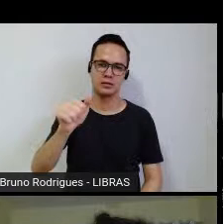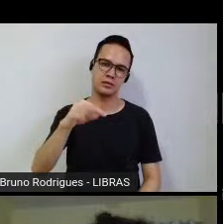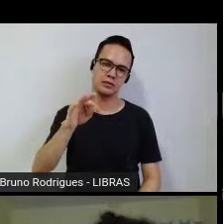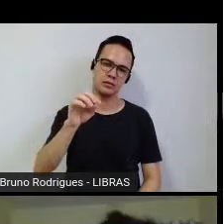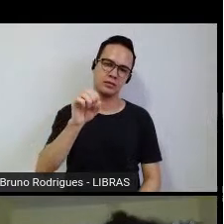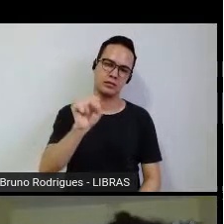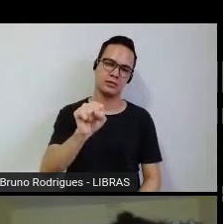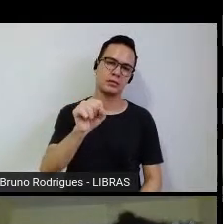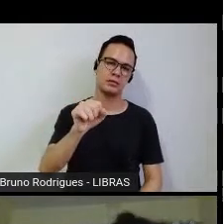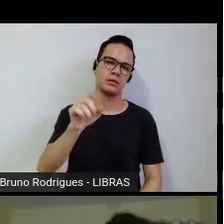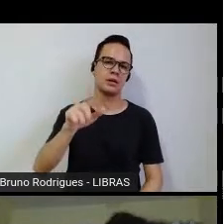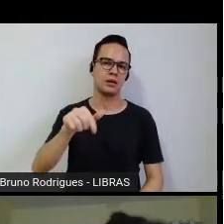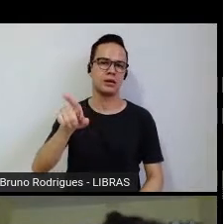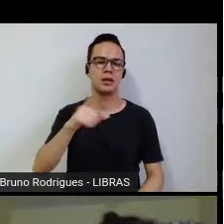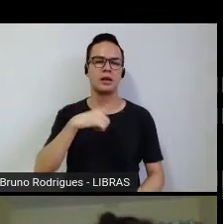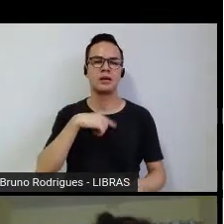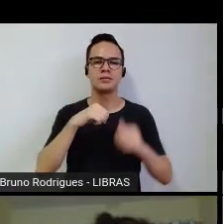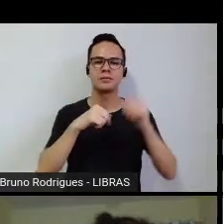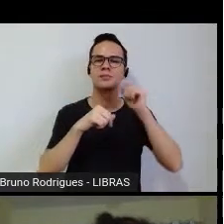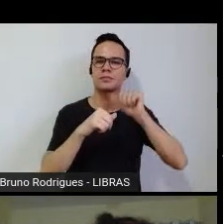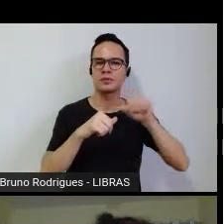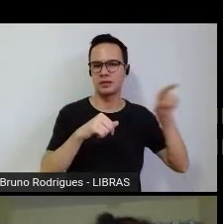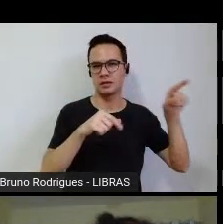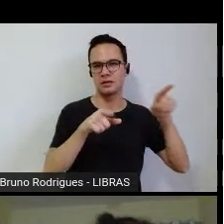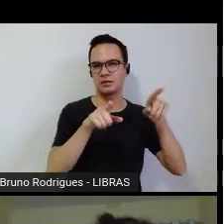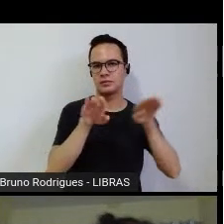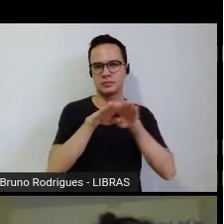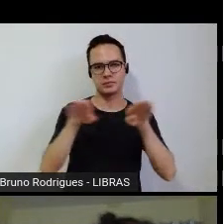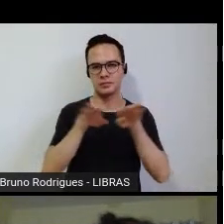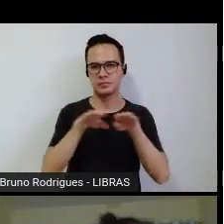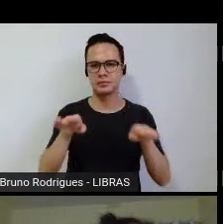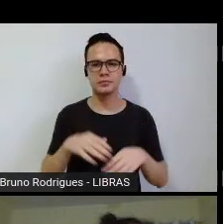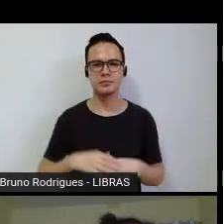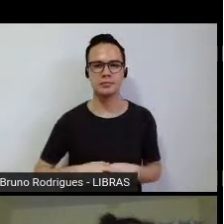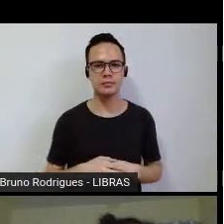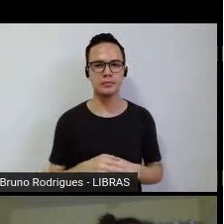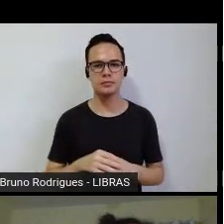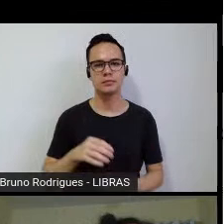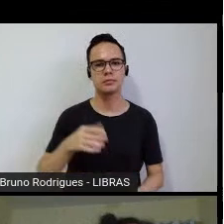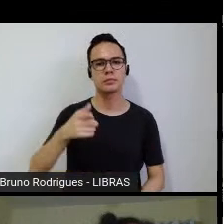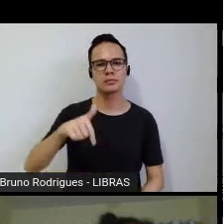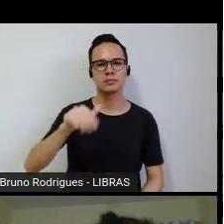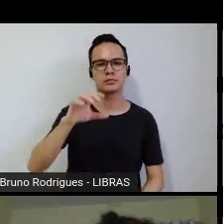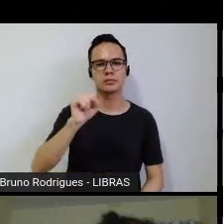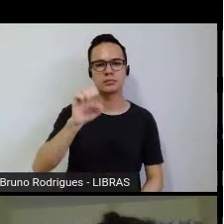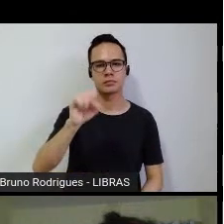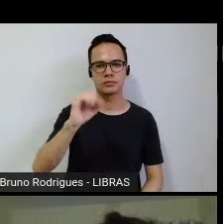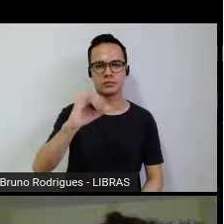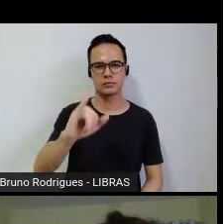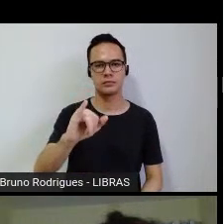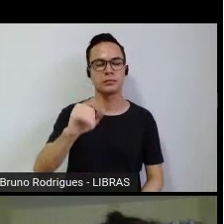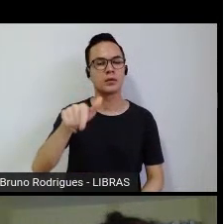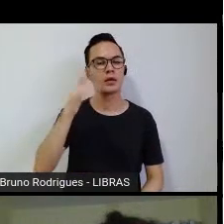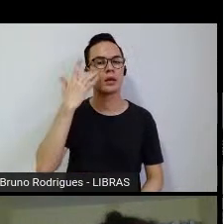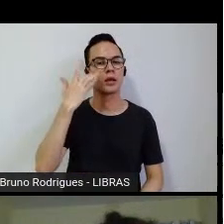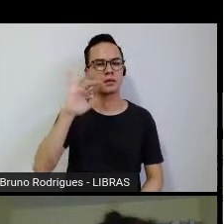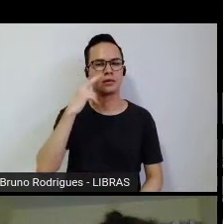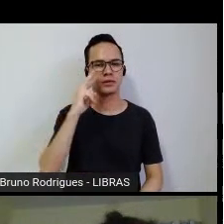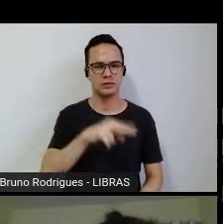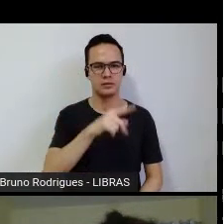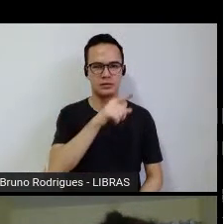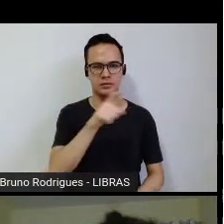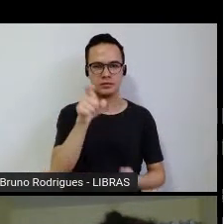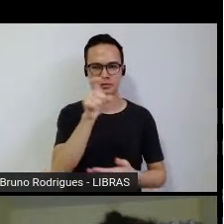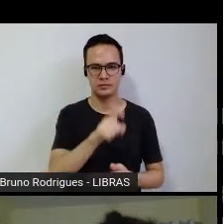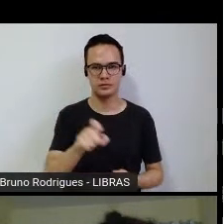que foi, elas são contemporâneas, né, Solange, aqui tem a Cici, eu não sei se está dando para vocês verem o meu